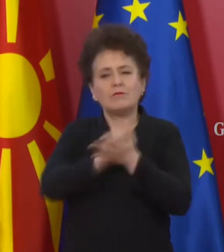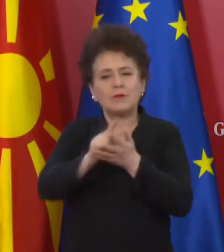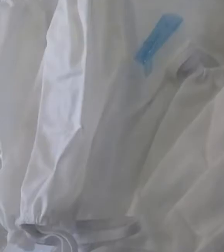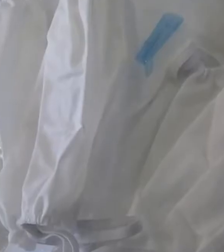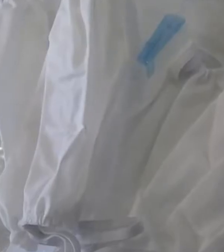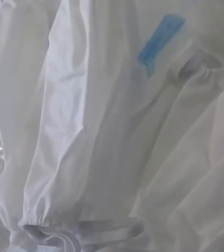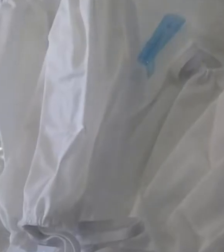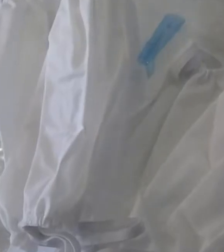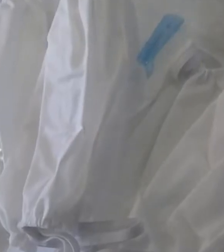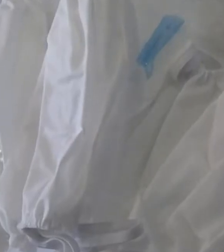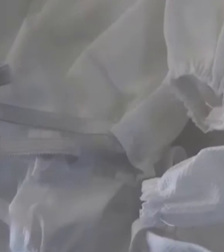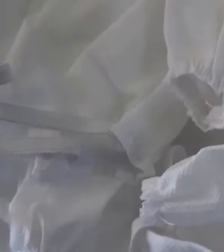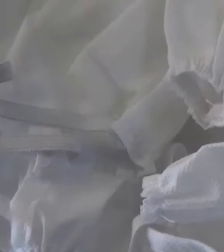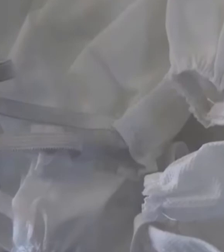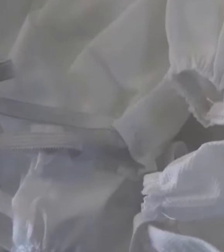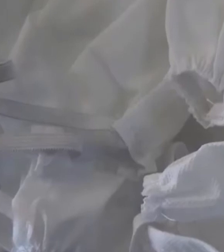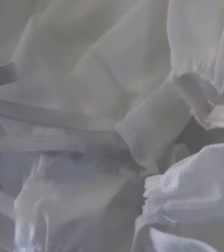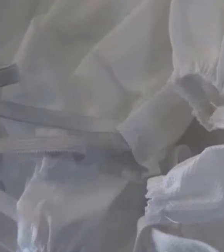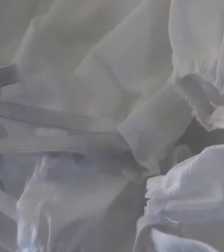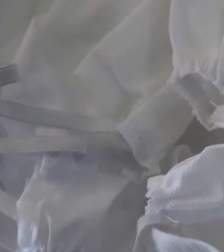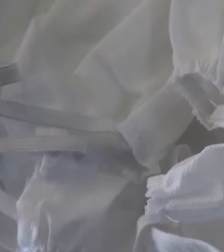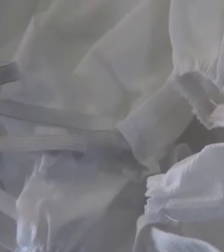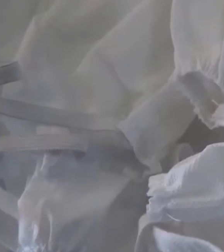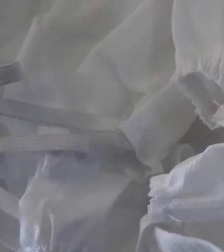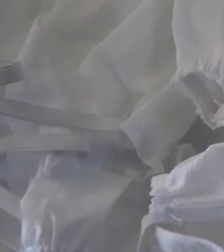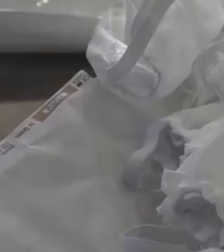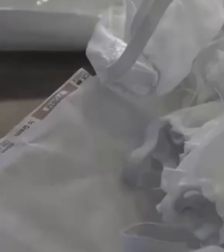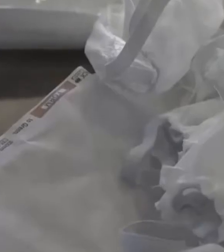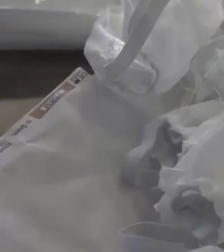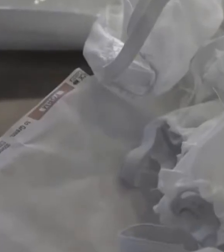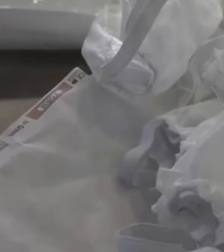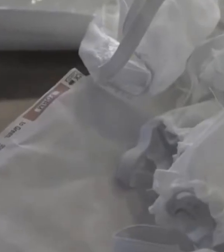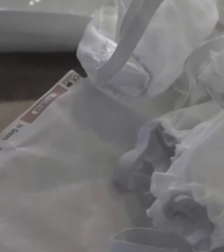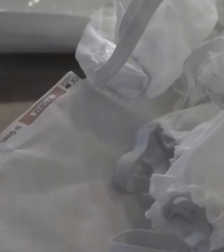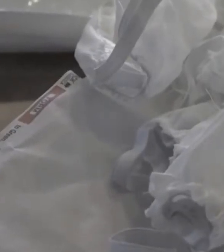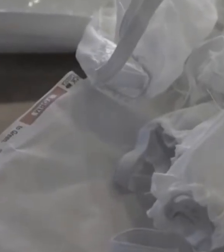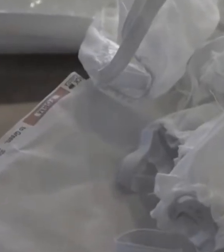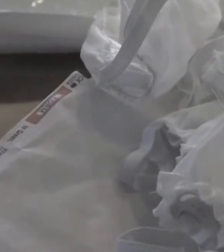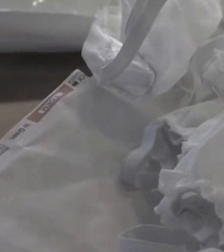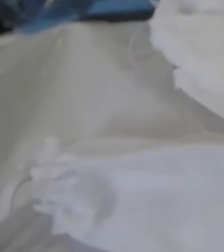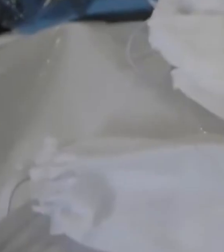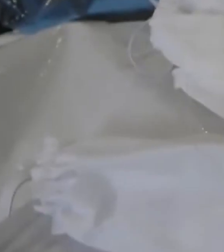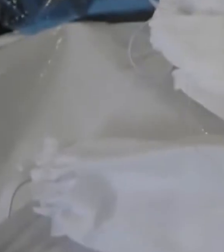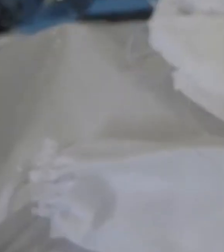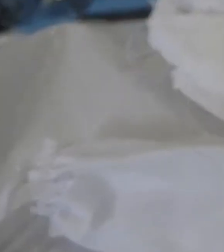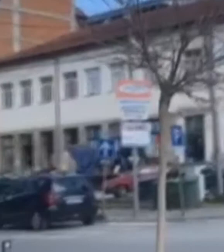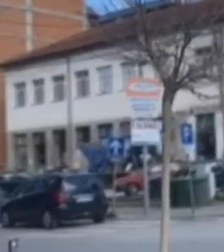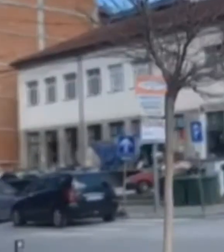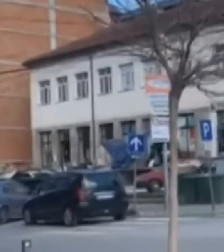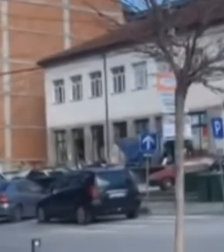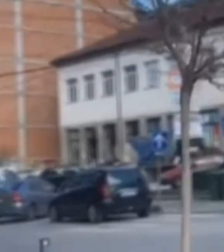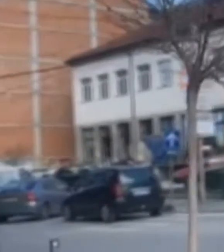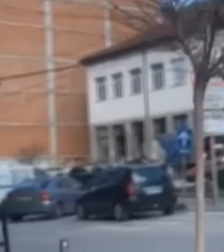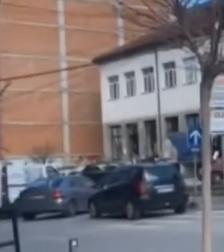11 marsit. Inspektoriati Shtetror Sanitar dhe Shëndetsor kanë kryer gjithse 11 kontrole dhe brenda periudhës e njëjt, gjithse